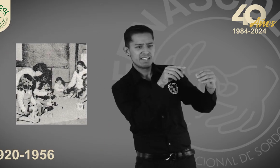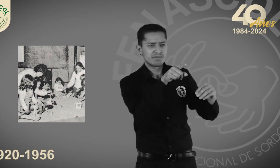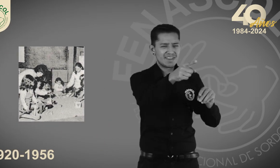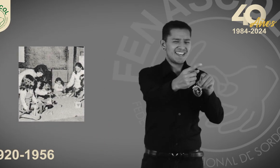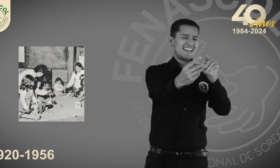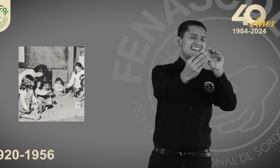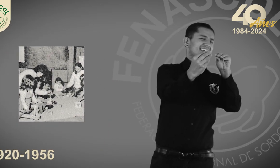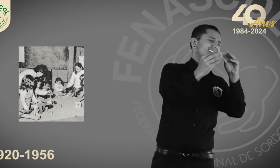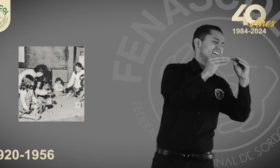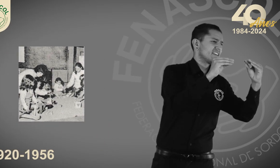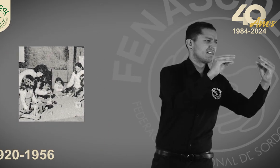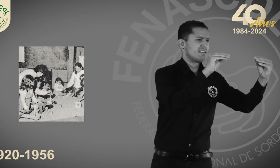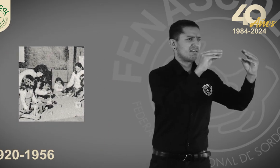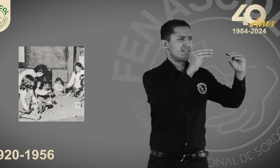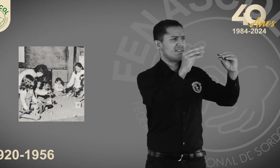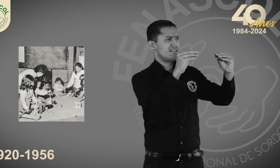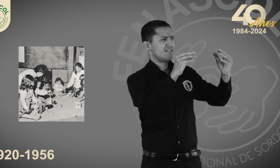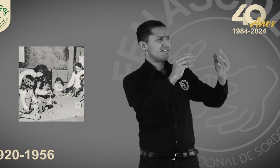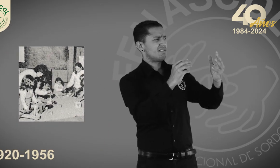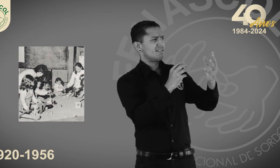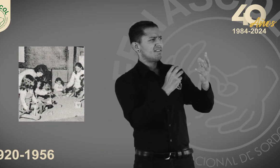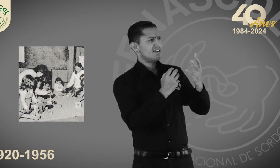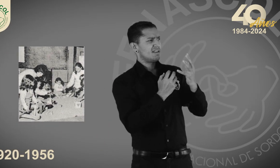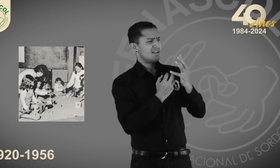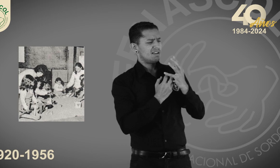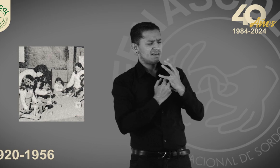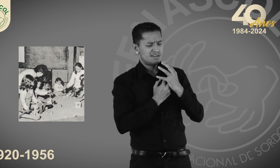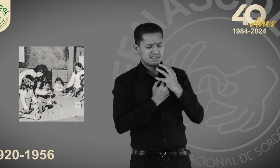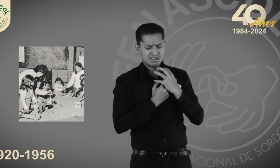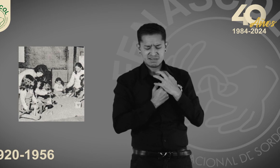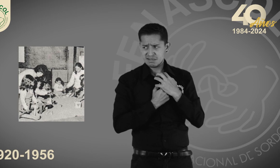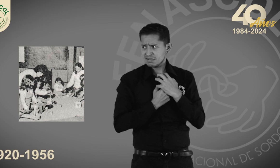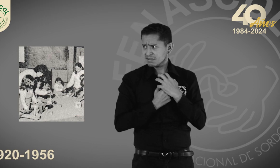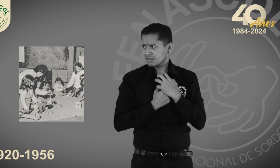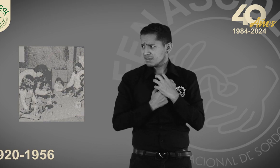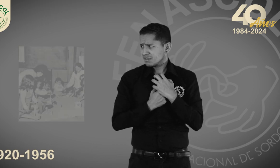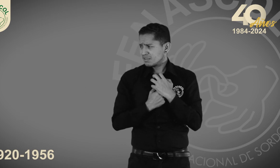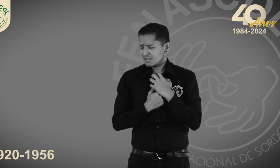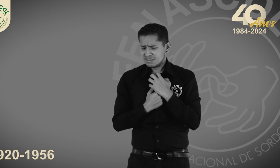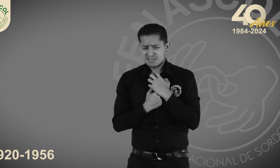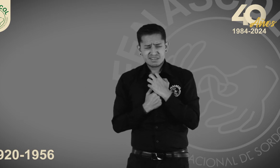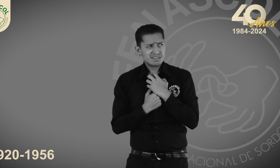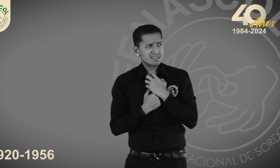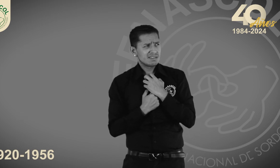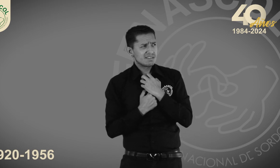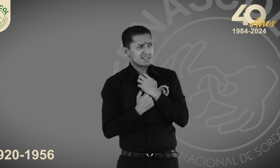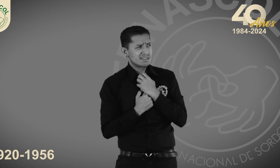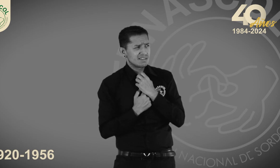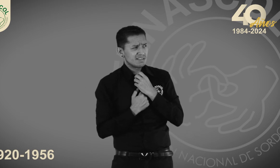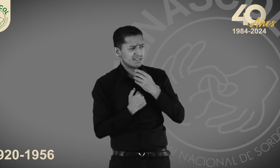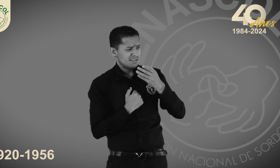Sonrisas vienen. ¿Qué es esto que siento? Me duelen sus desprecios.